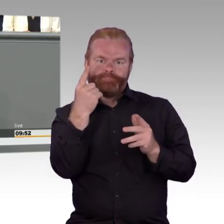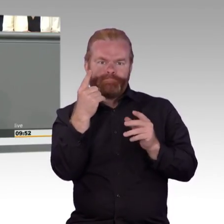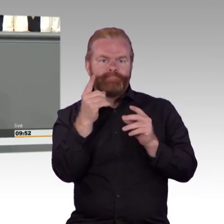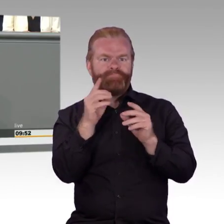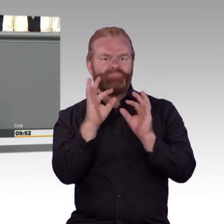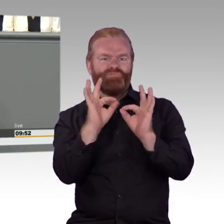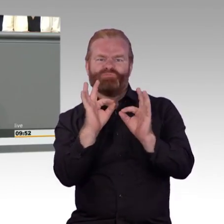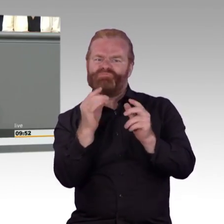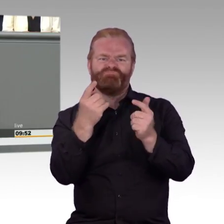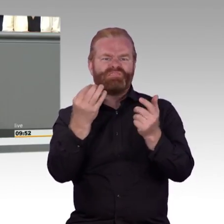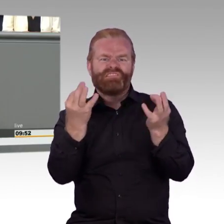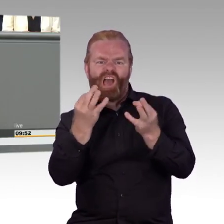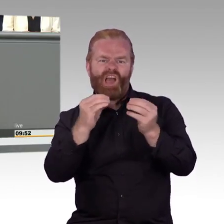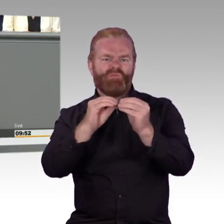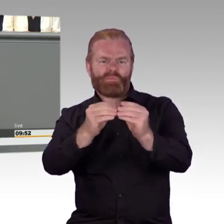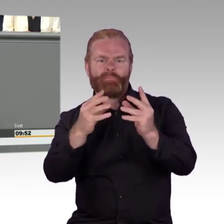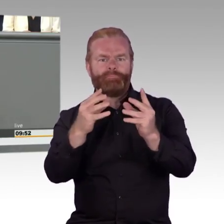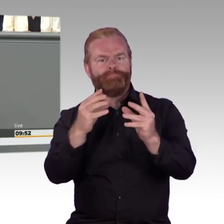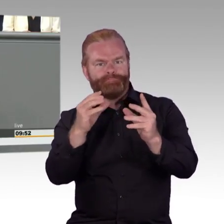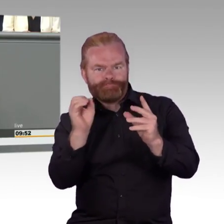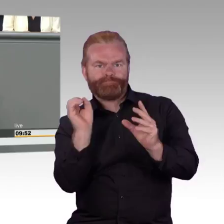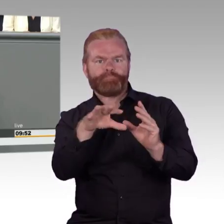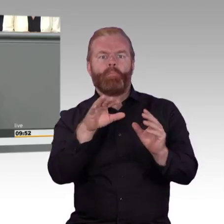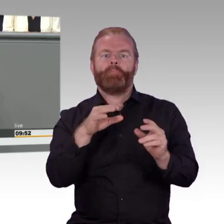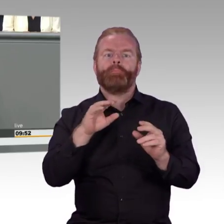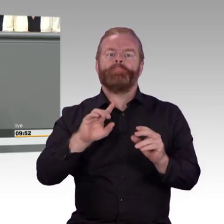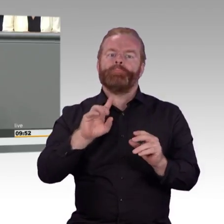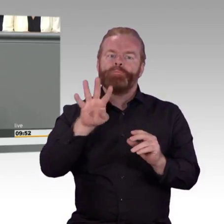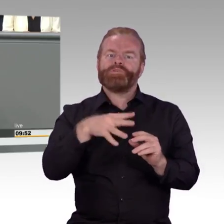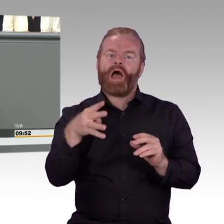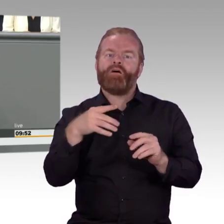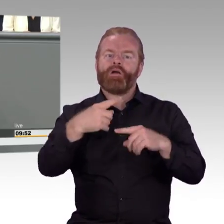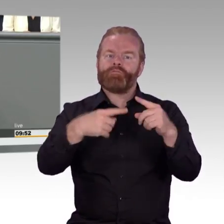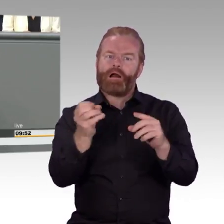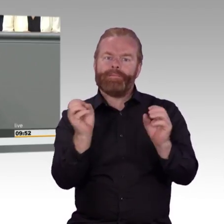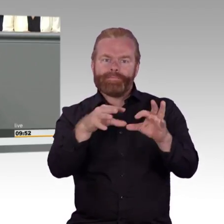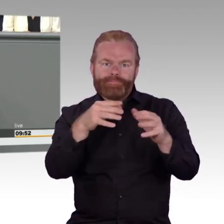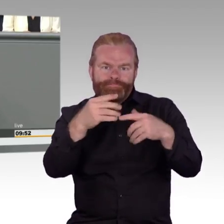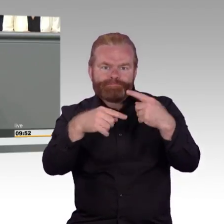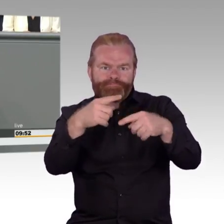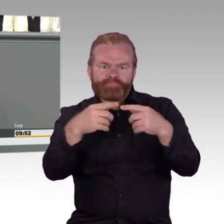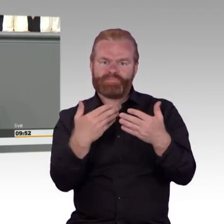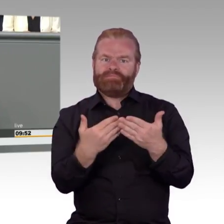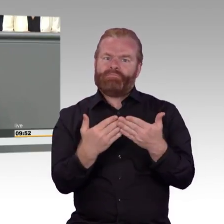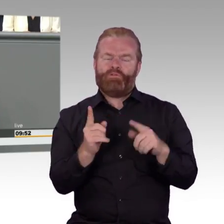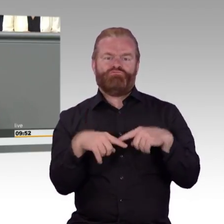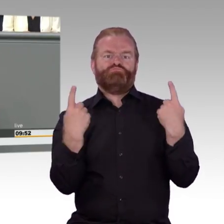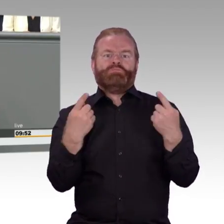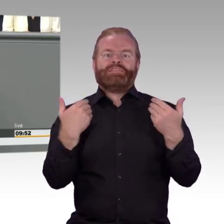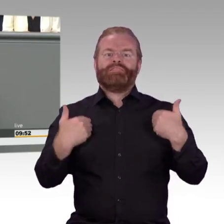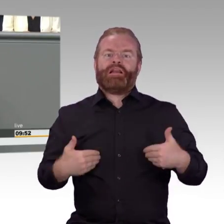also eine sinnvolle und wegweisende Weiterentwicklung der Zivilprozessordnung. Nun wird